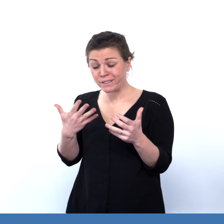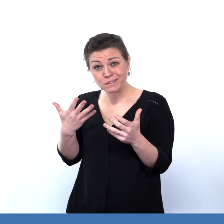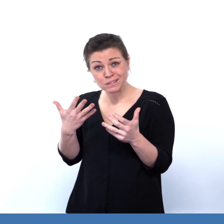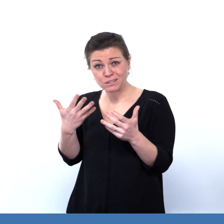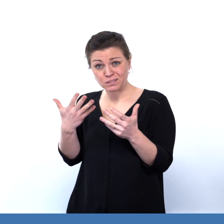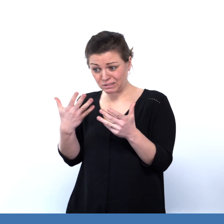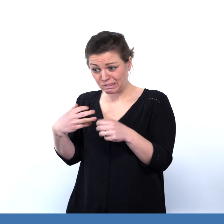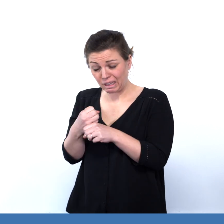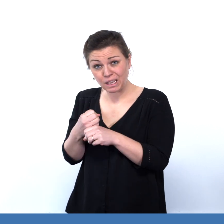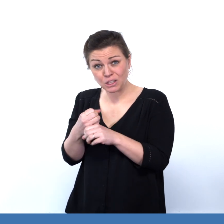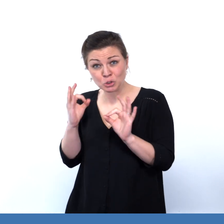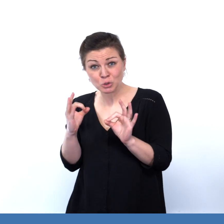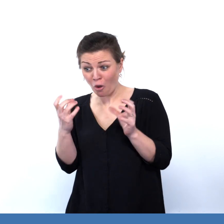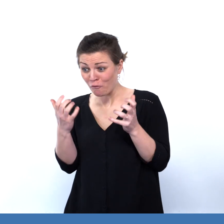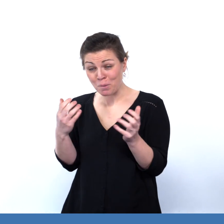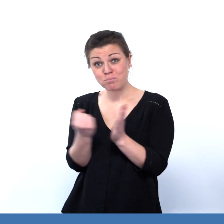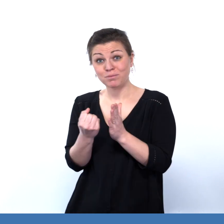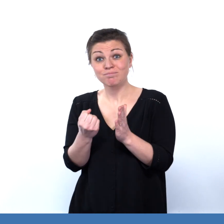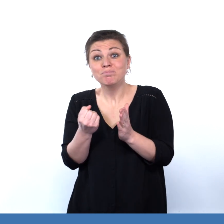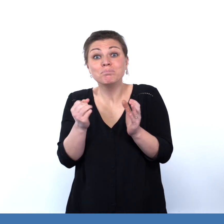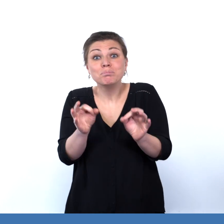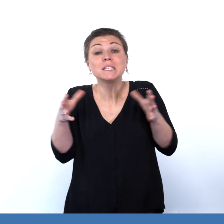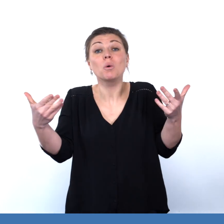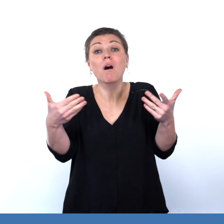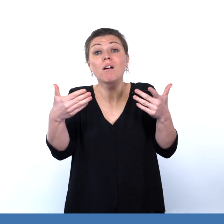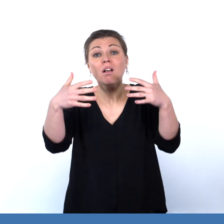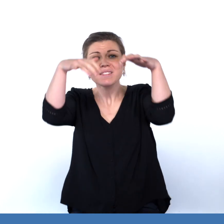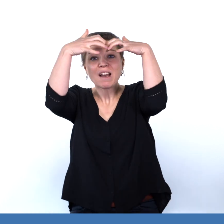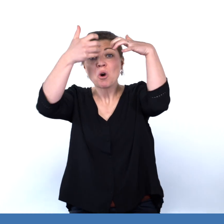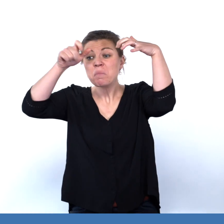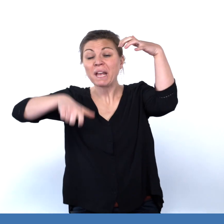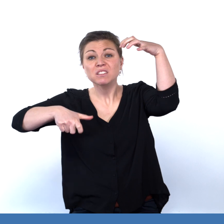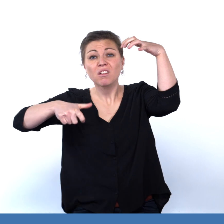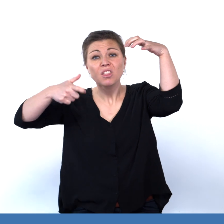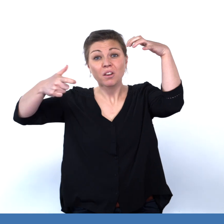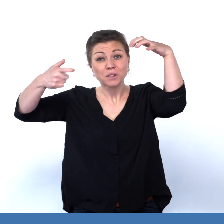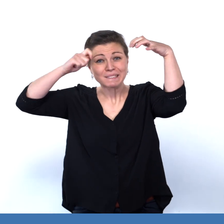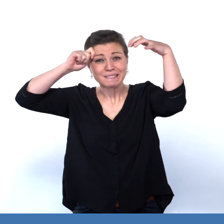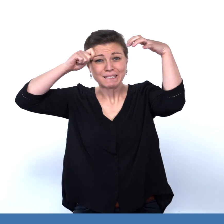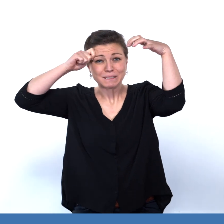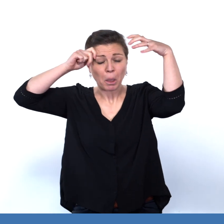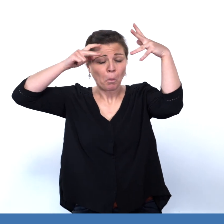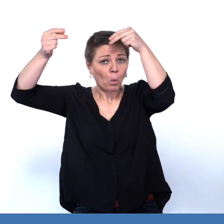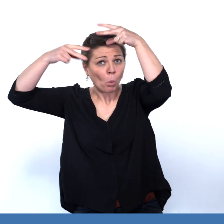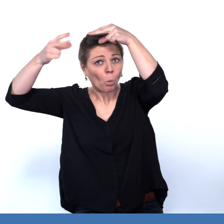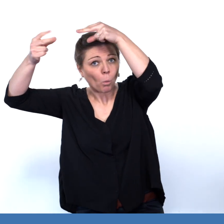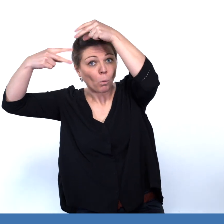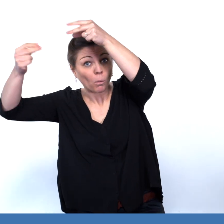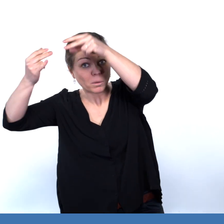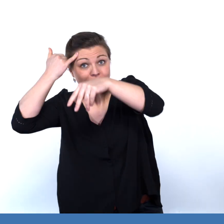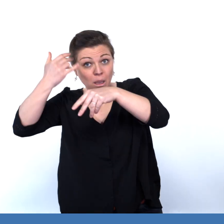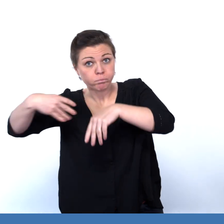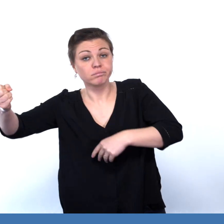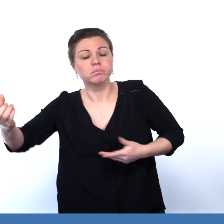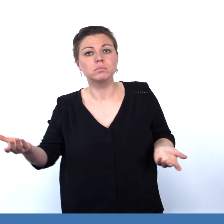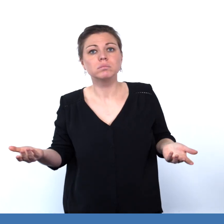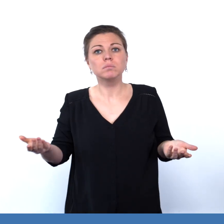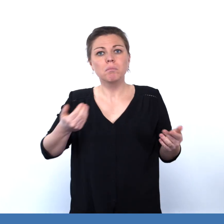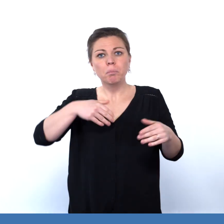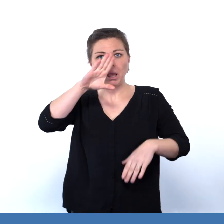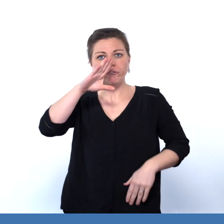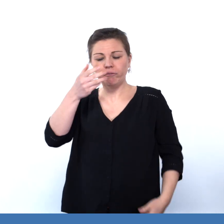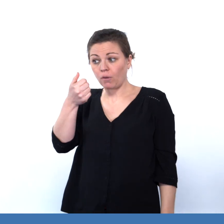breveter. C'est comme si quelqu'un était venu avec une clé USB, avait ponctionné toutes les données et avait fait l'objet. Je suis retourné à